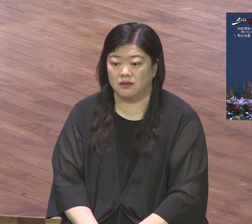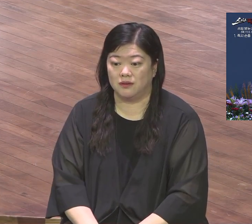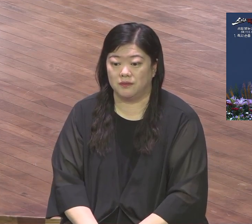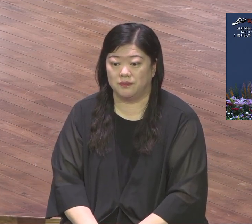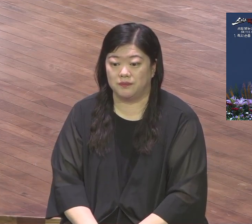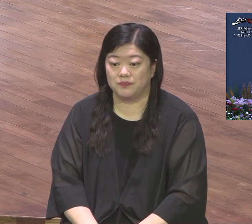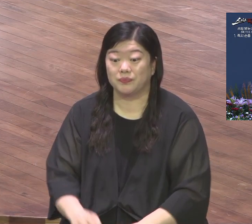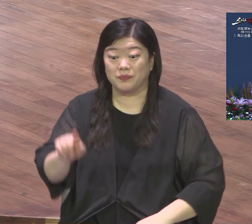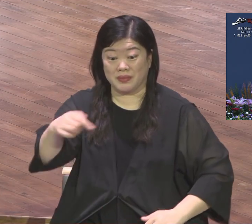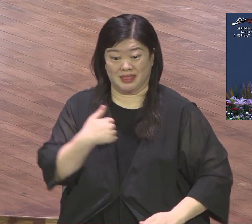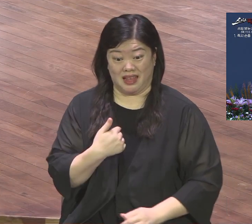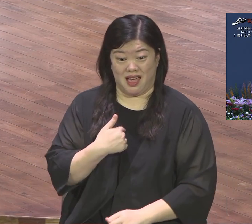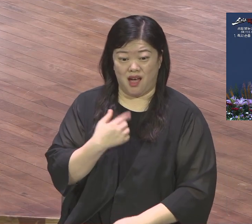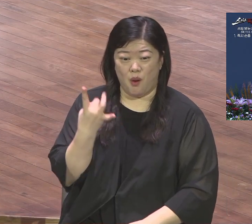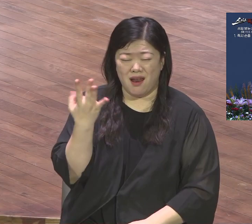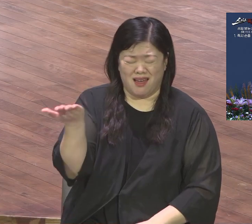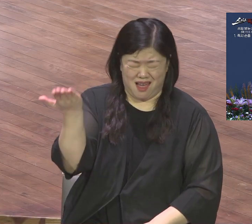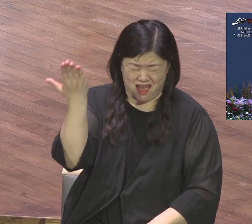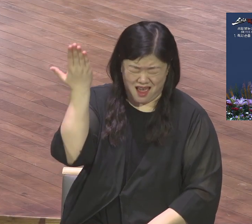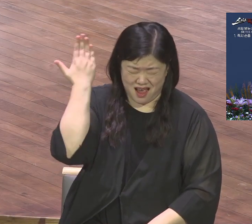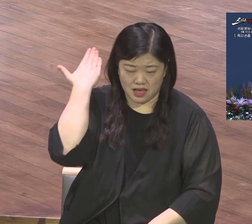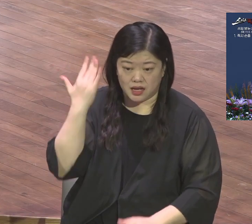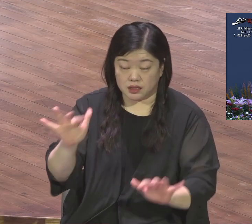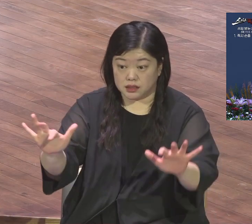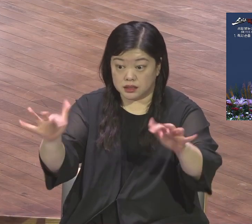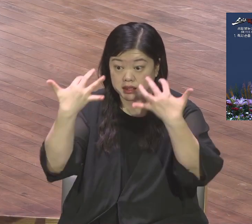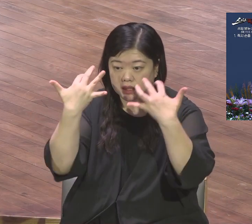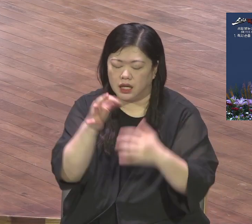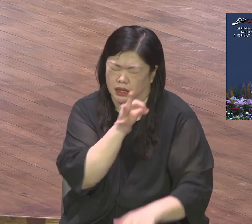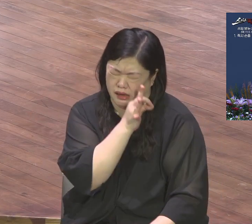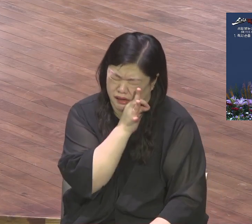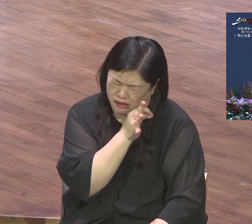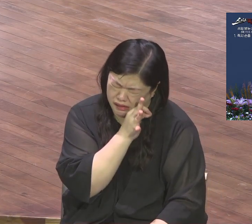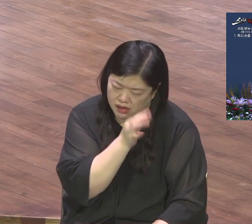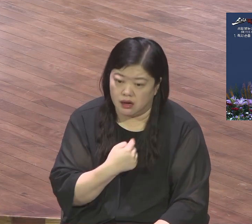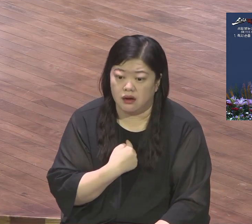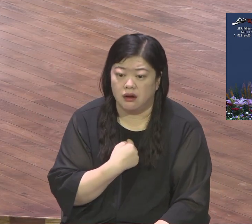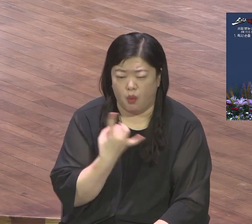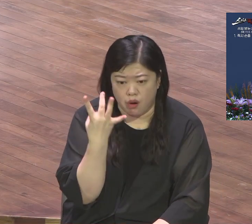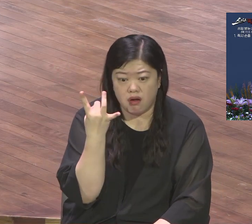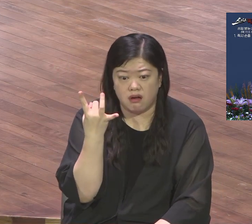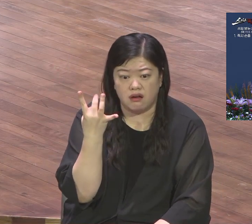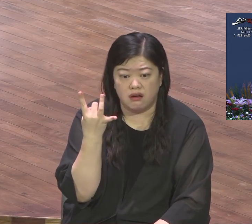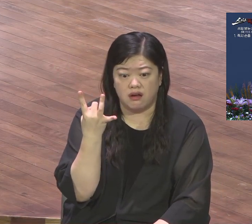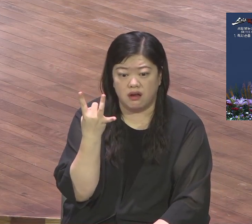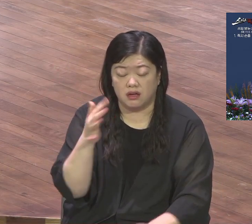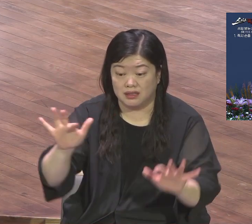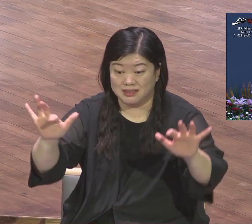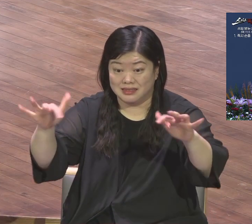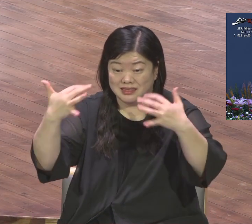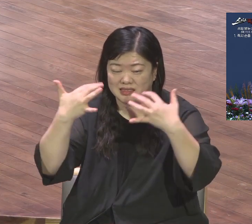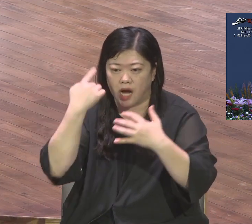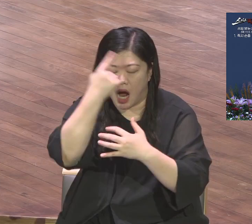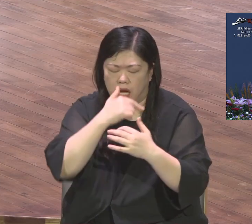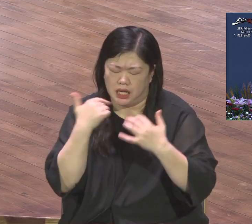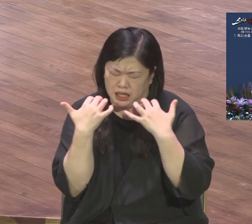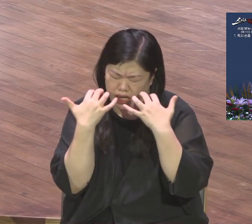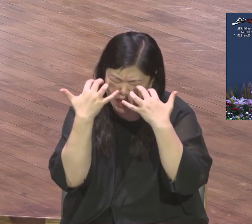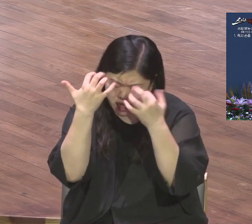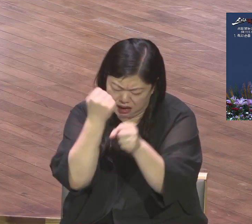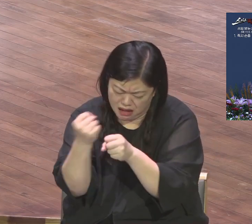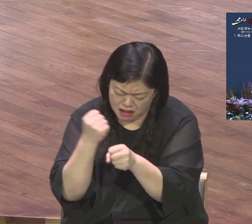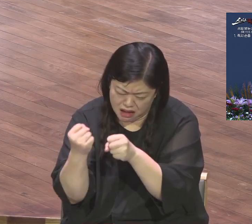저는 사람 앞에 서는 게 부끄럽고 버스도 못할 정도로 부끄러움이 많은 사람이고 열등없이 찌들려가지고 아무것도